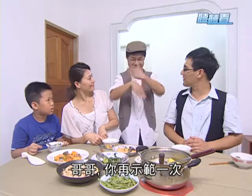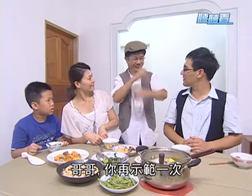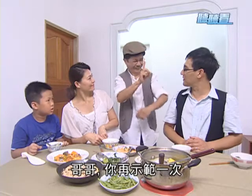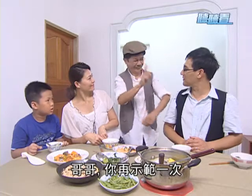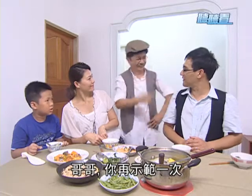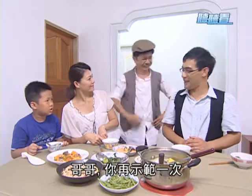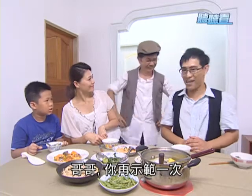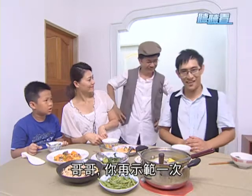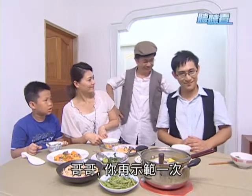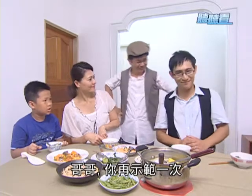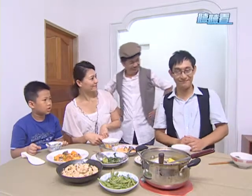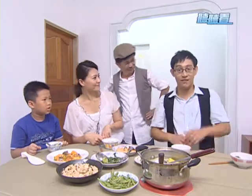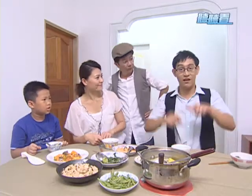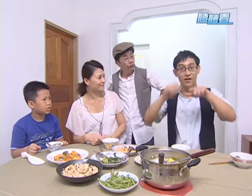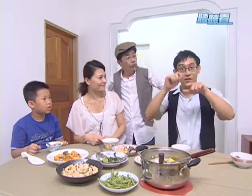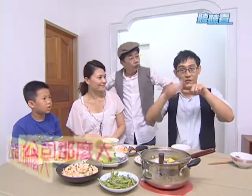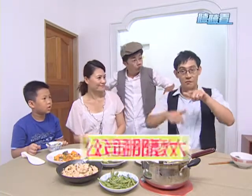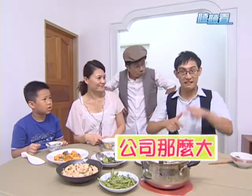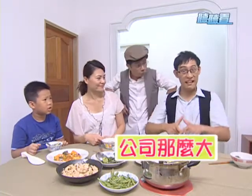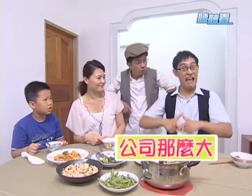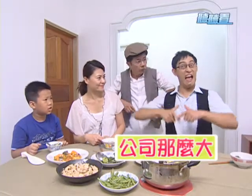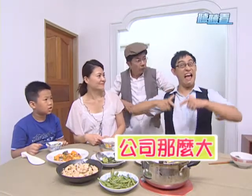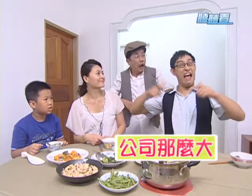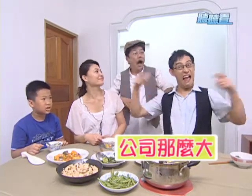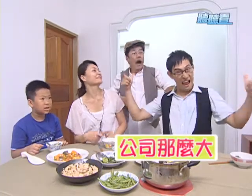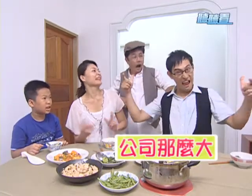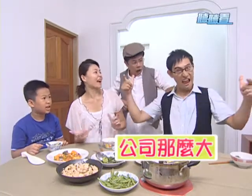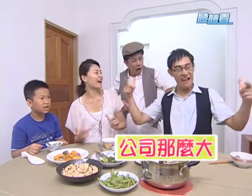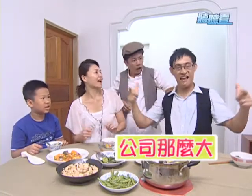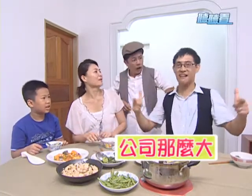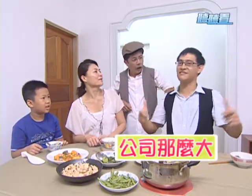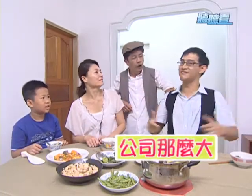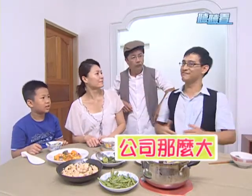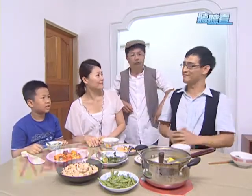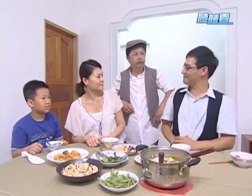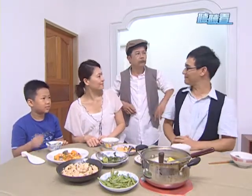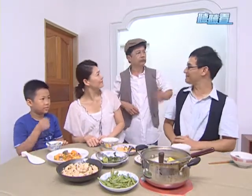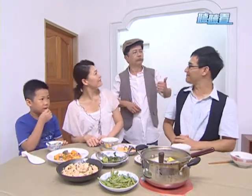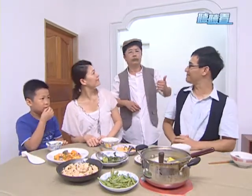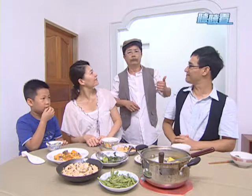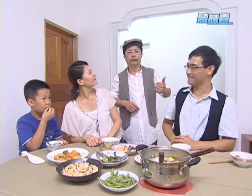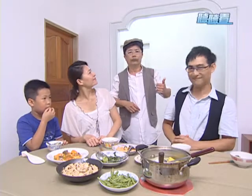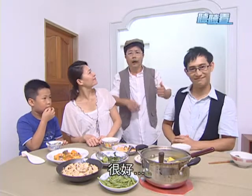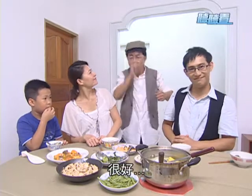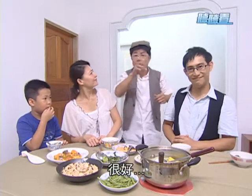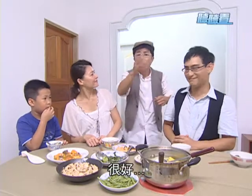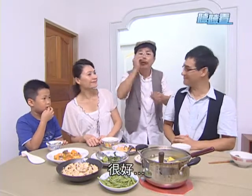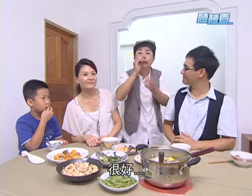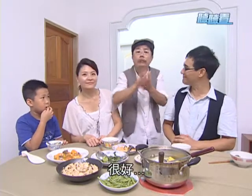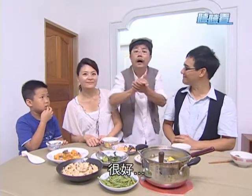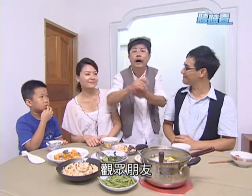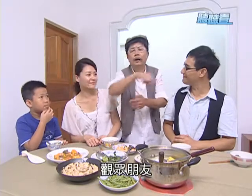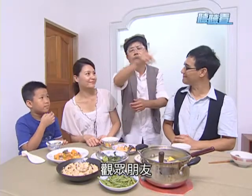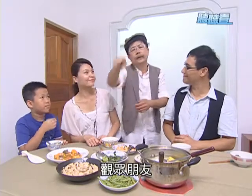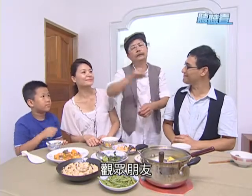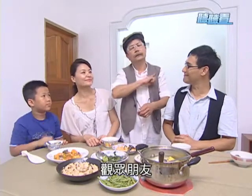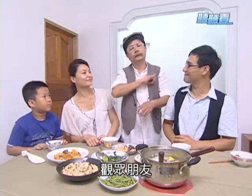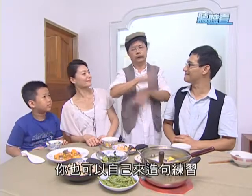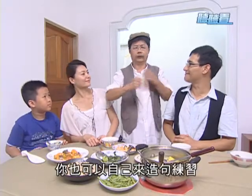一次啊。公司那么大，哎，很好很好。哎，观众朋友啊，你也可以自